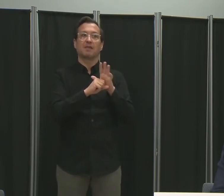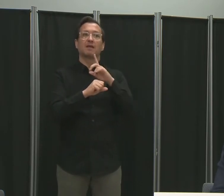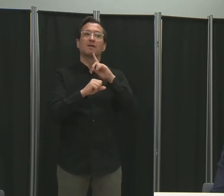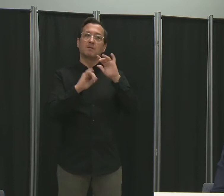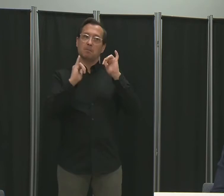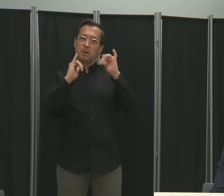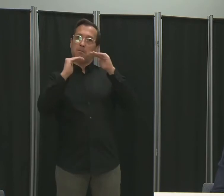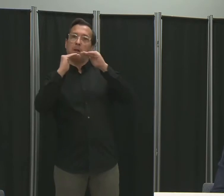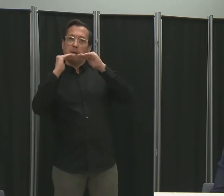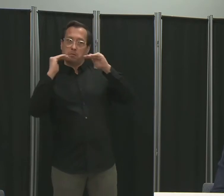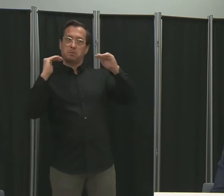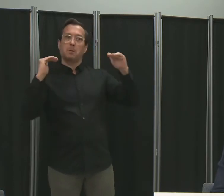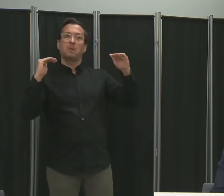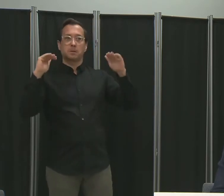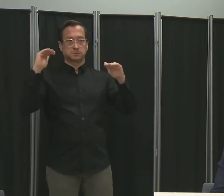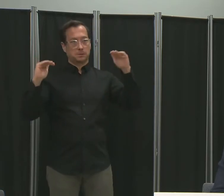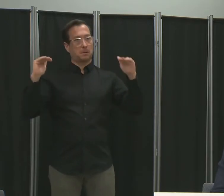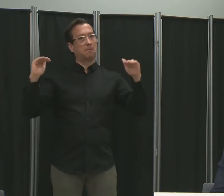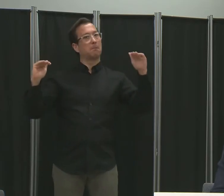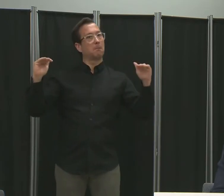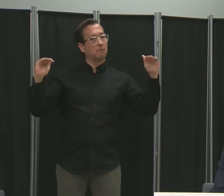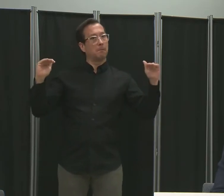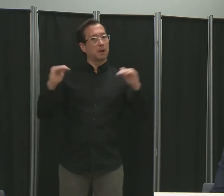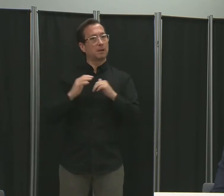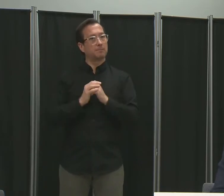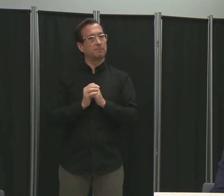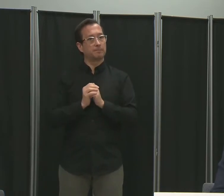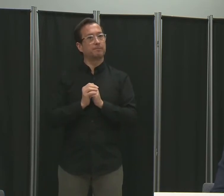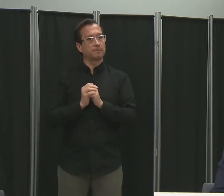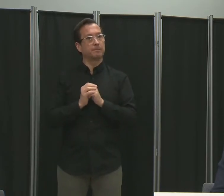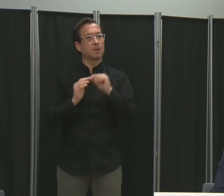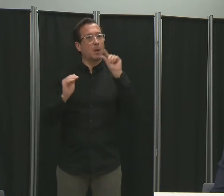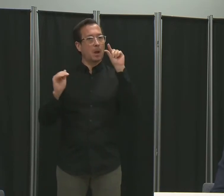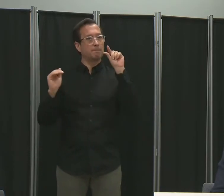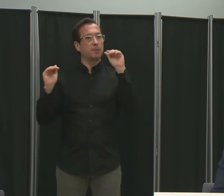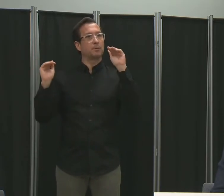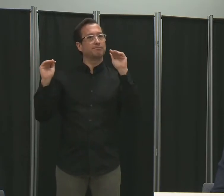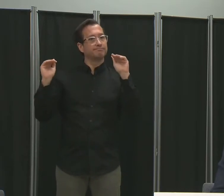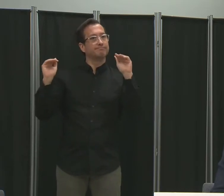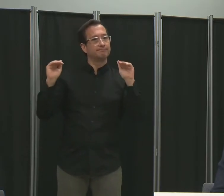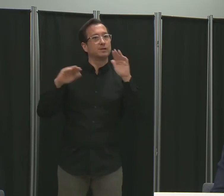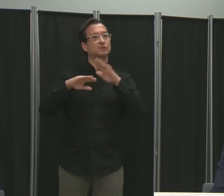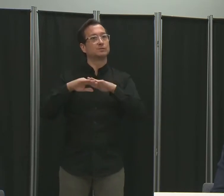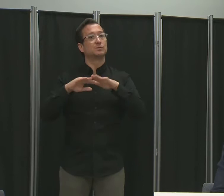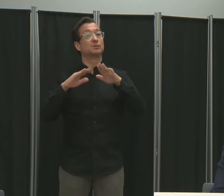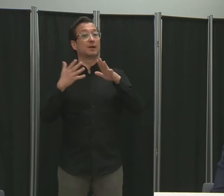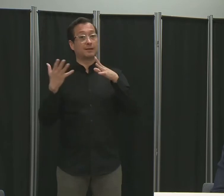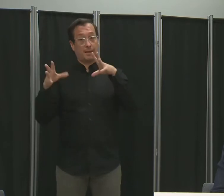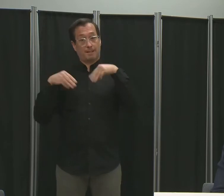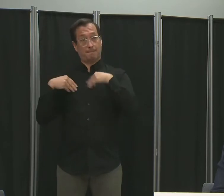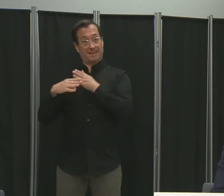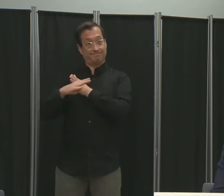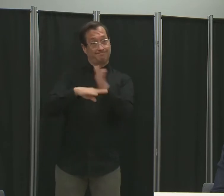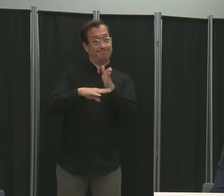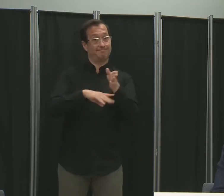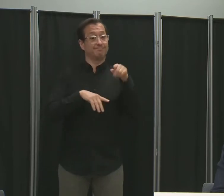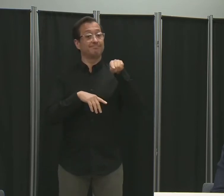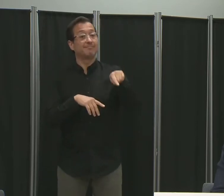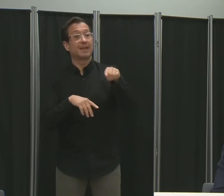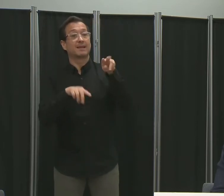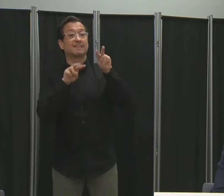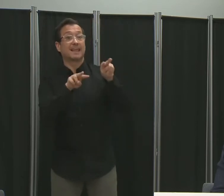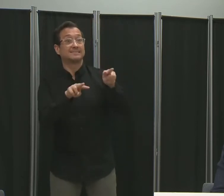et on est aussi une légère baisse en termes d'anne de nouvelle admission en soins intensifs et à l'urgence pour des patients qu'ovide